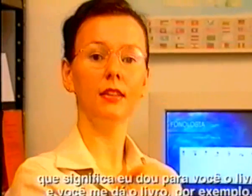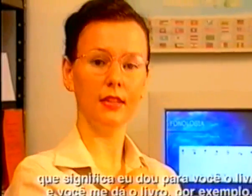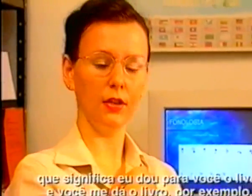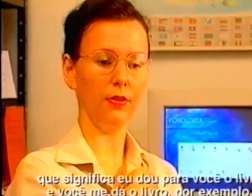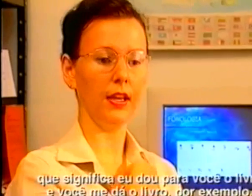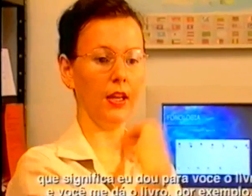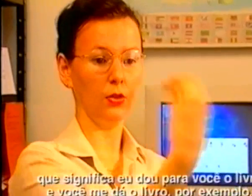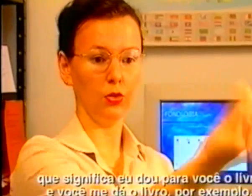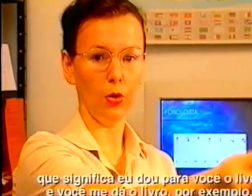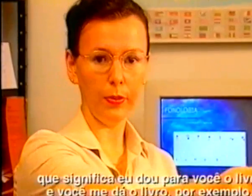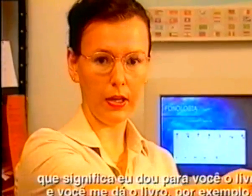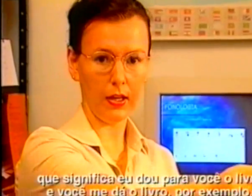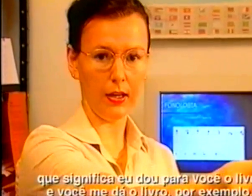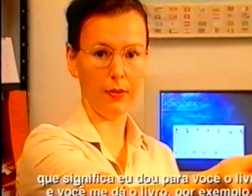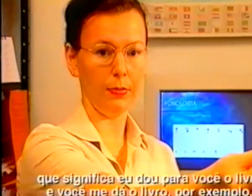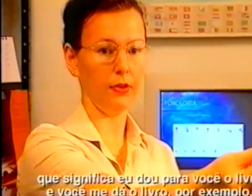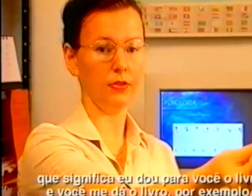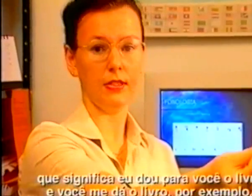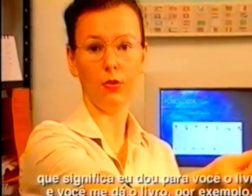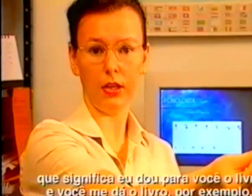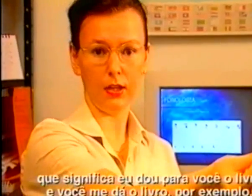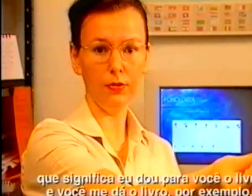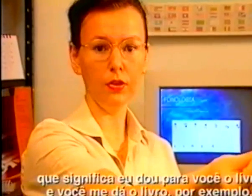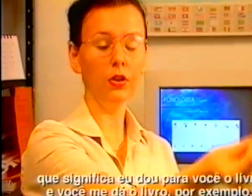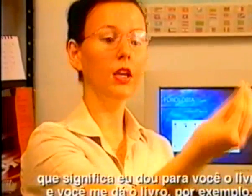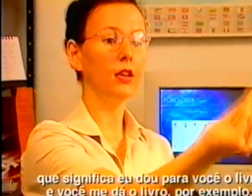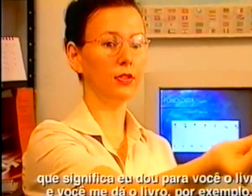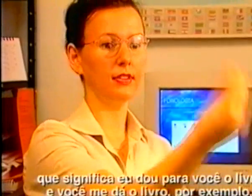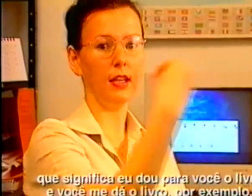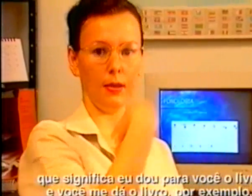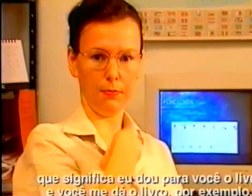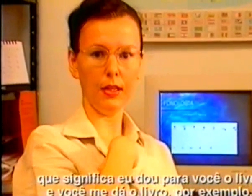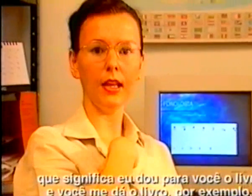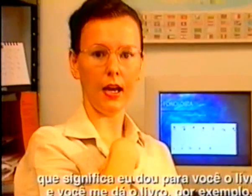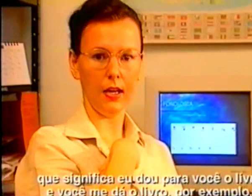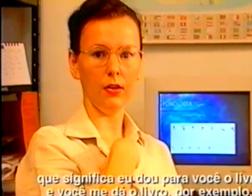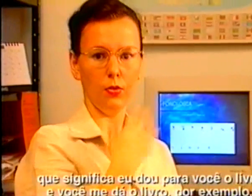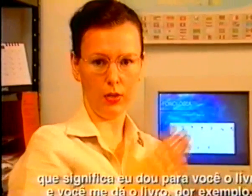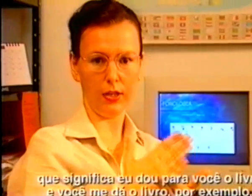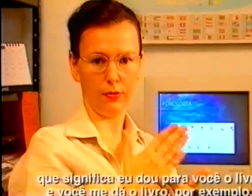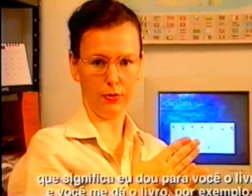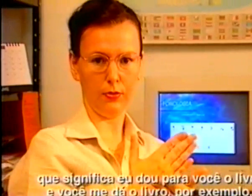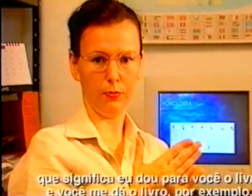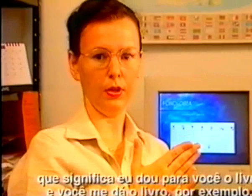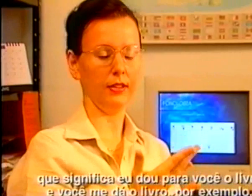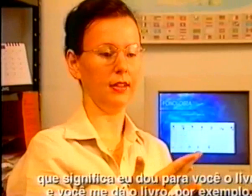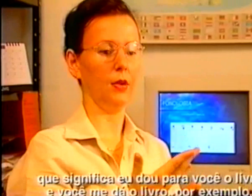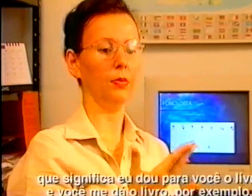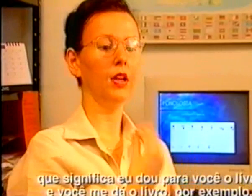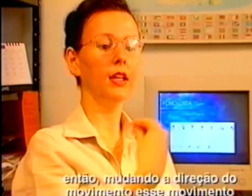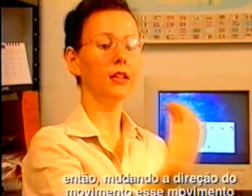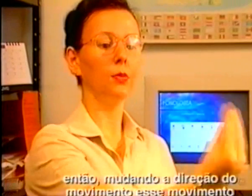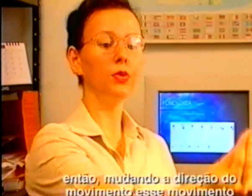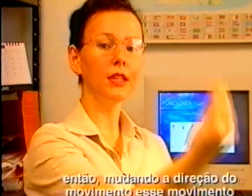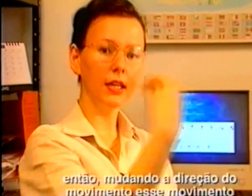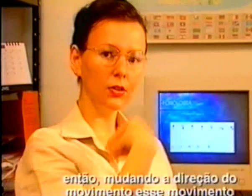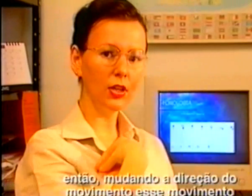que significa eu dou para você o livro e você me dá o livro, por exemplo. Então, mudando